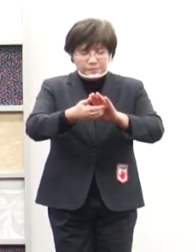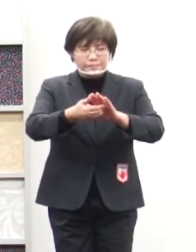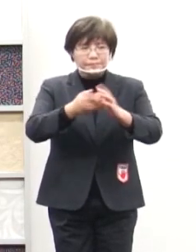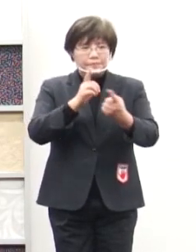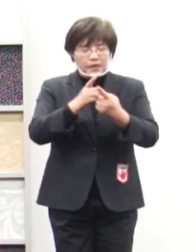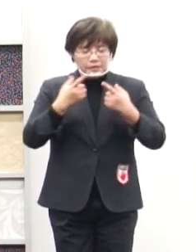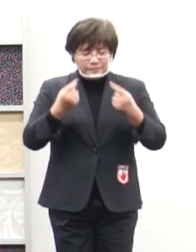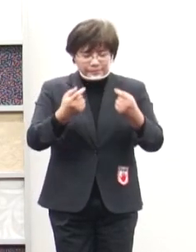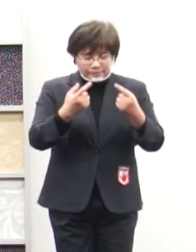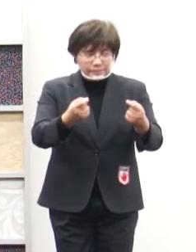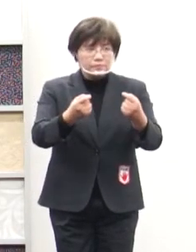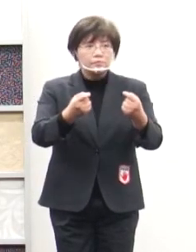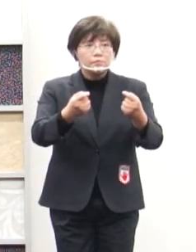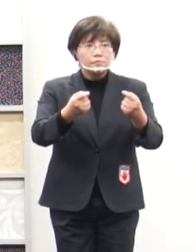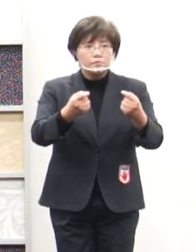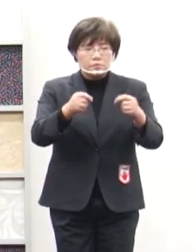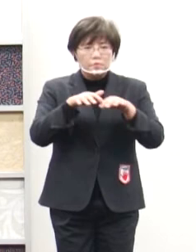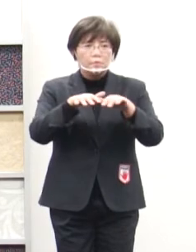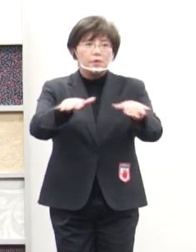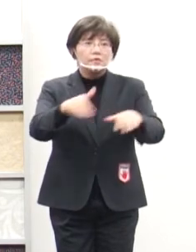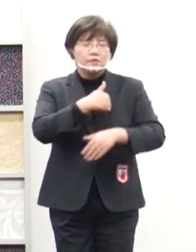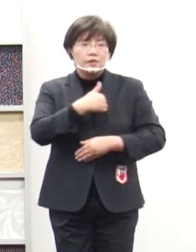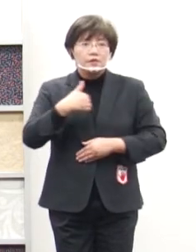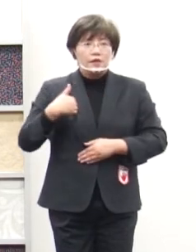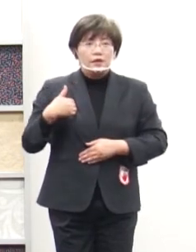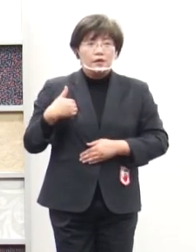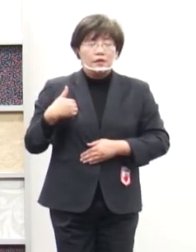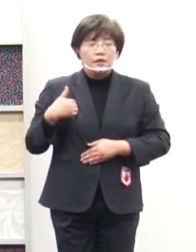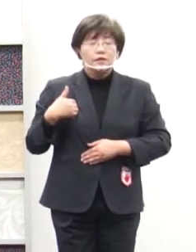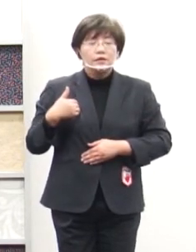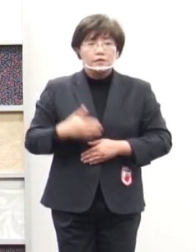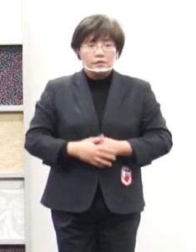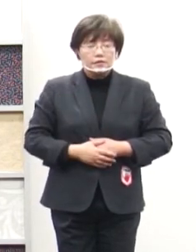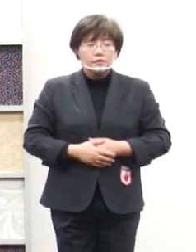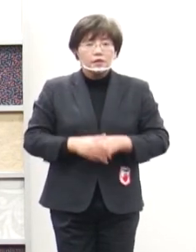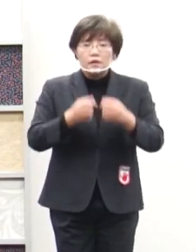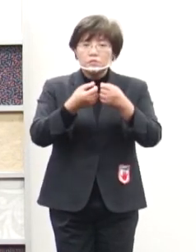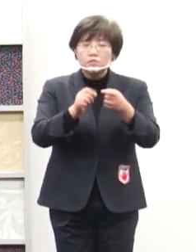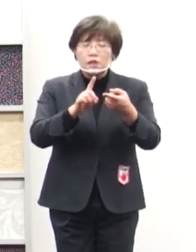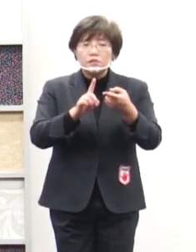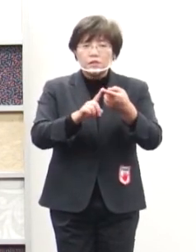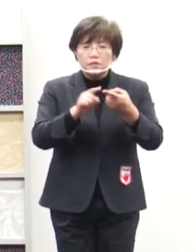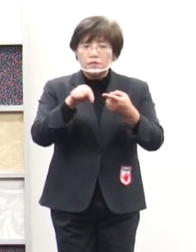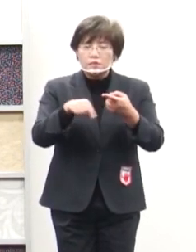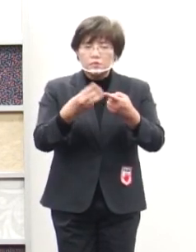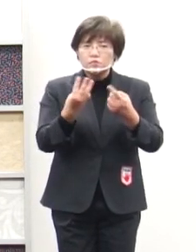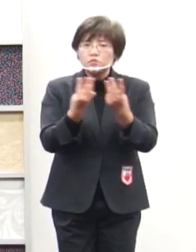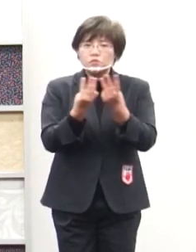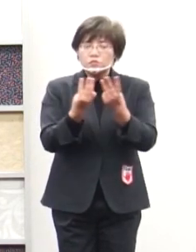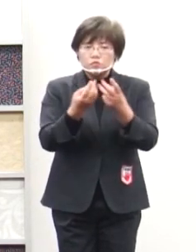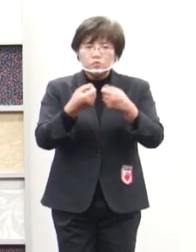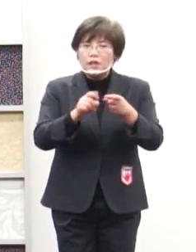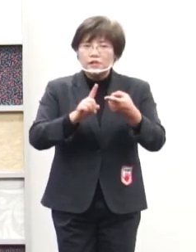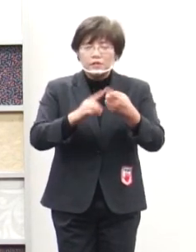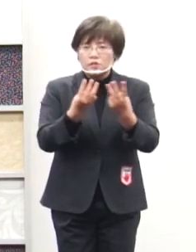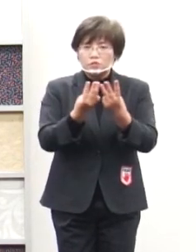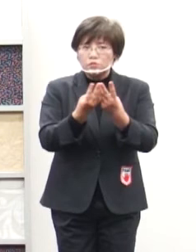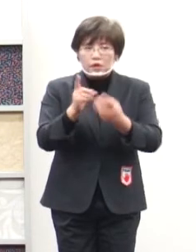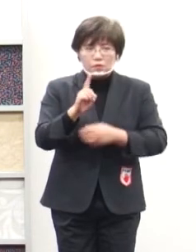状態だったというお話がありました。それ具体的になんかその数字的にどうなっているのかとかっていうの